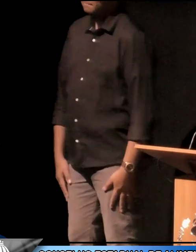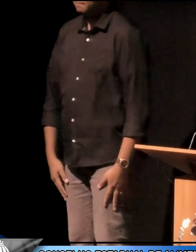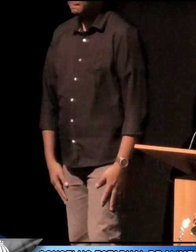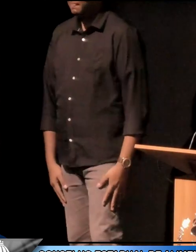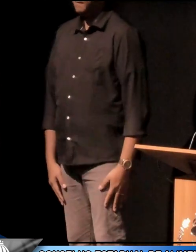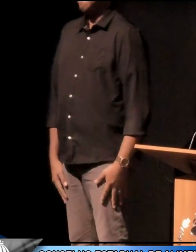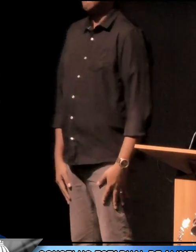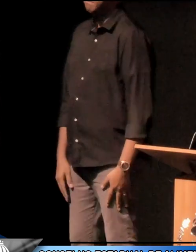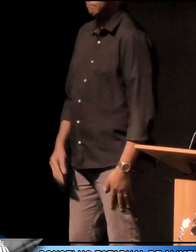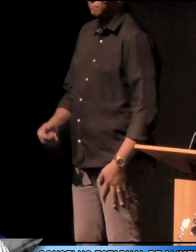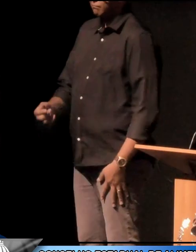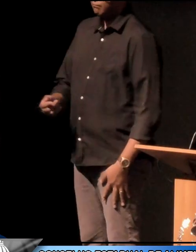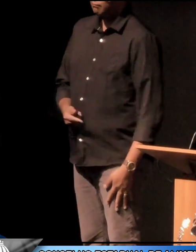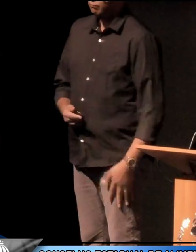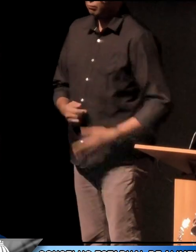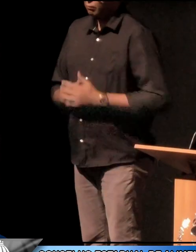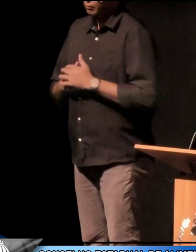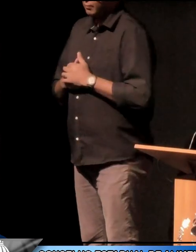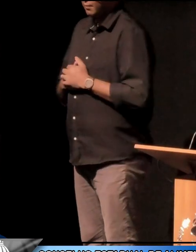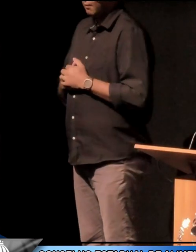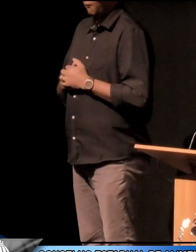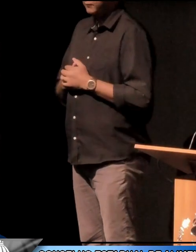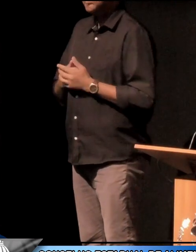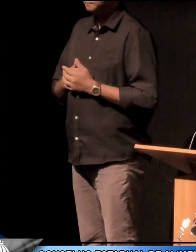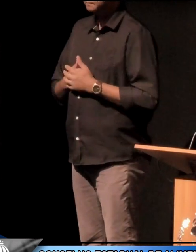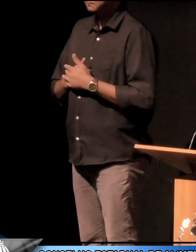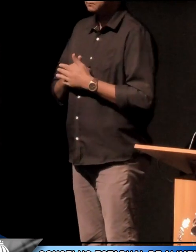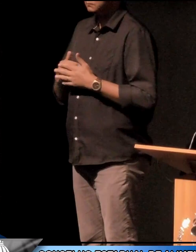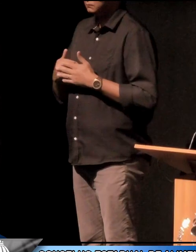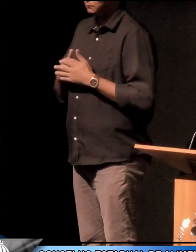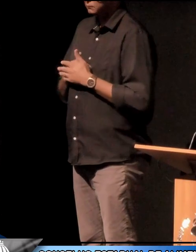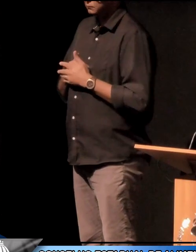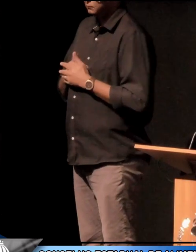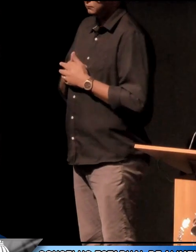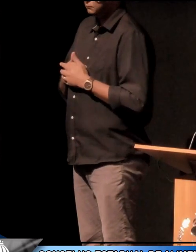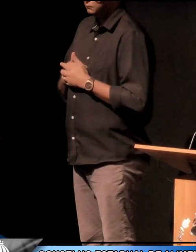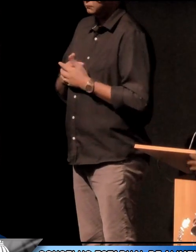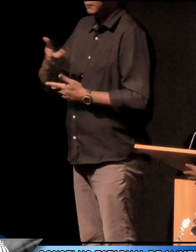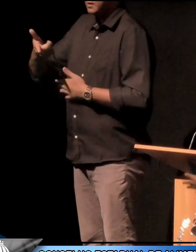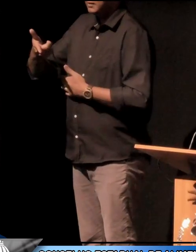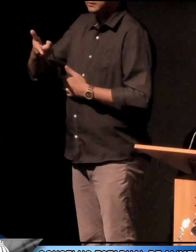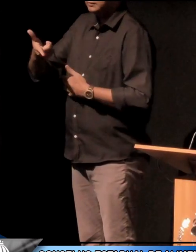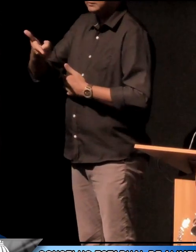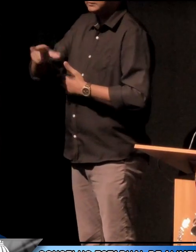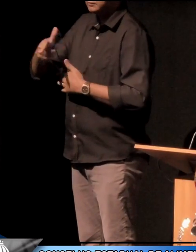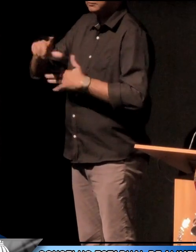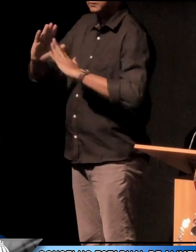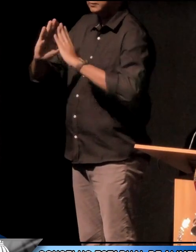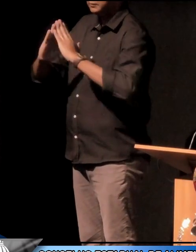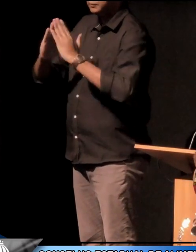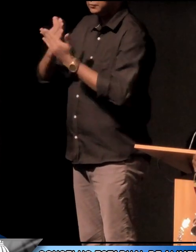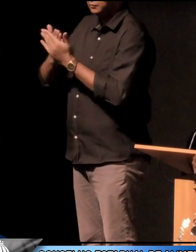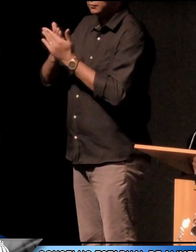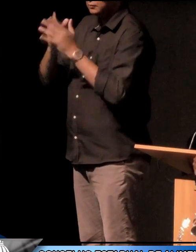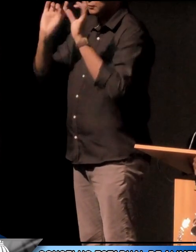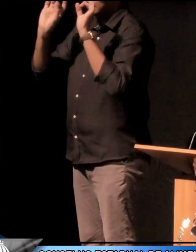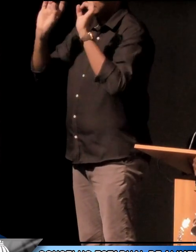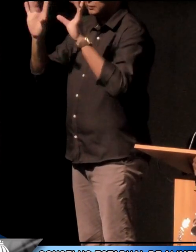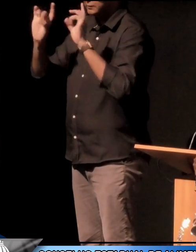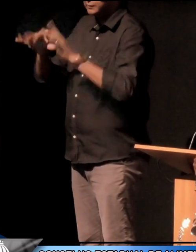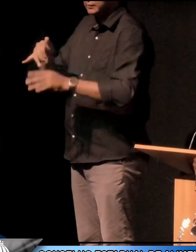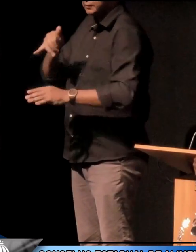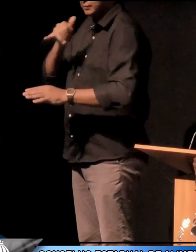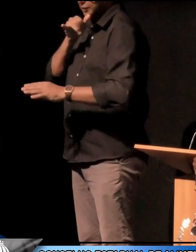crianças estudam em escolas que tem crianças da comunidade e outras que não são da comunidade quilombola Então como se